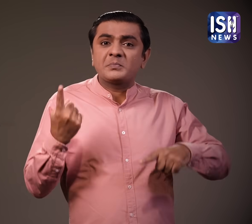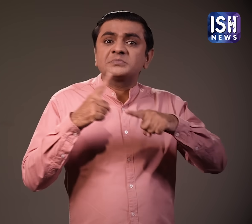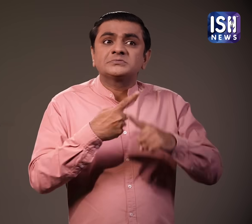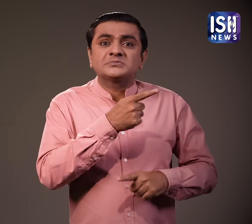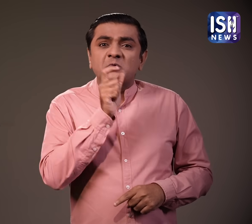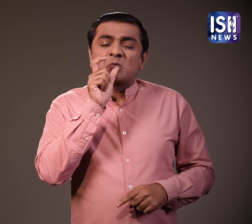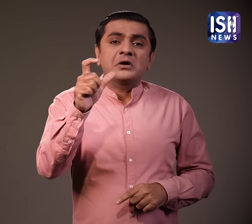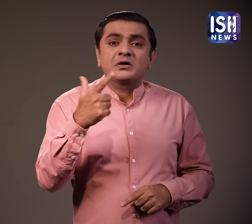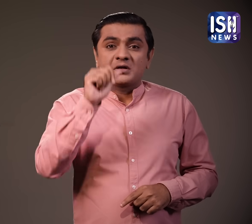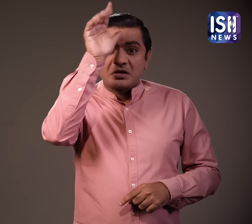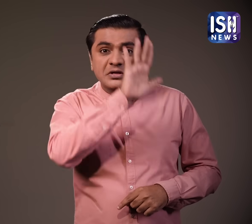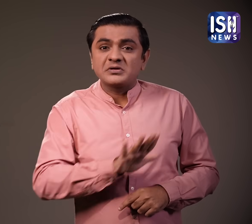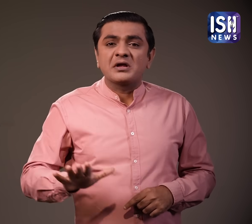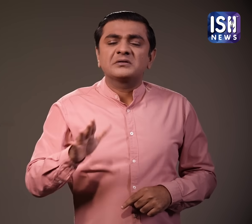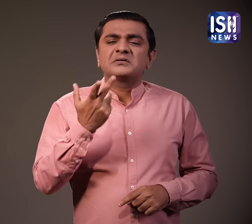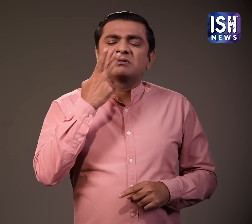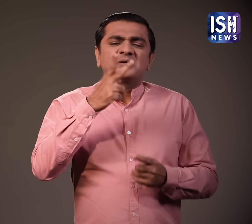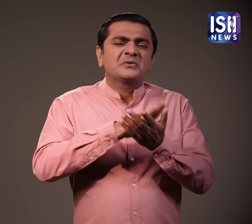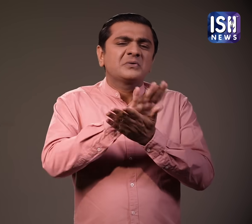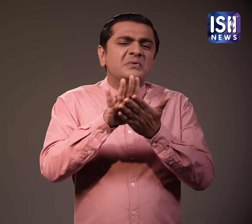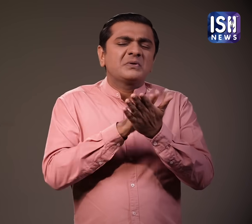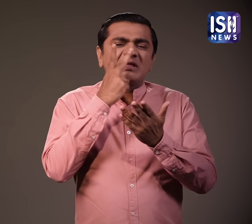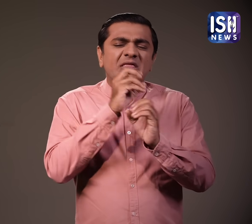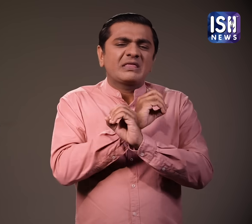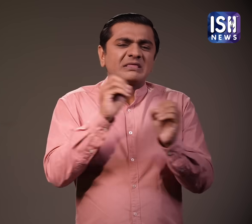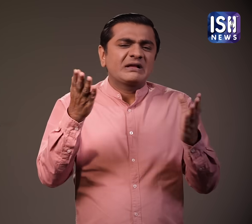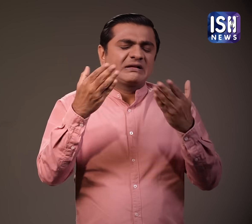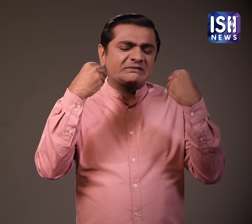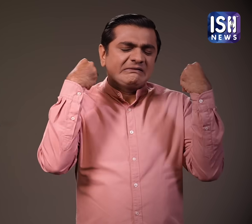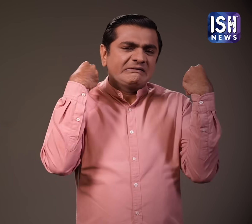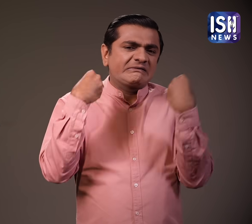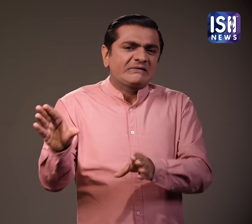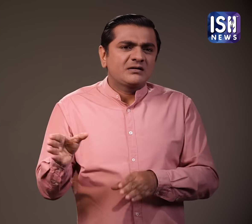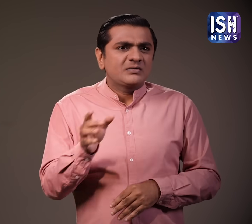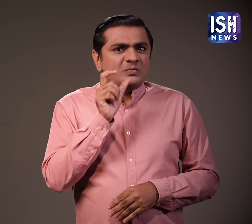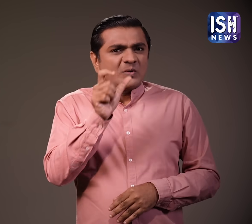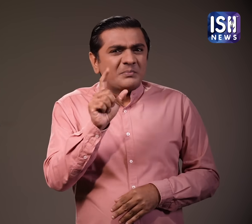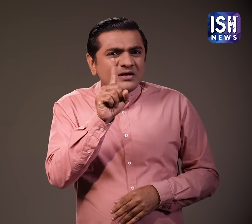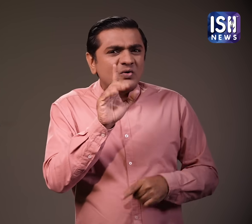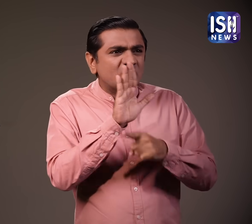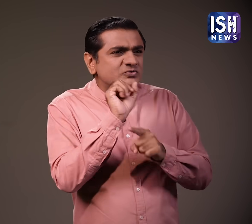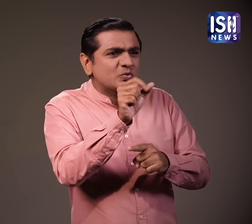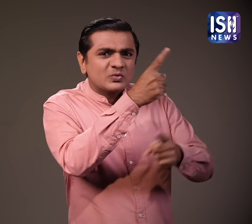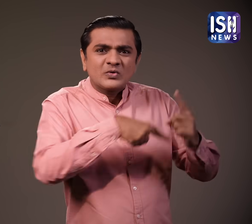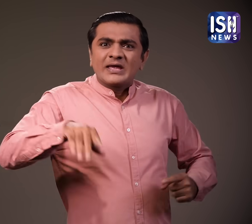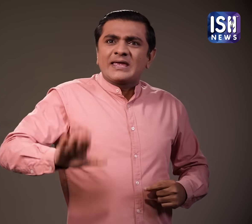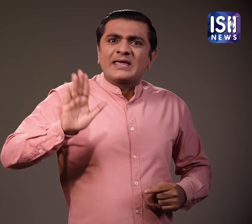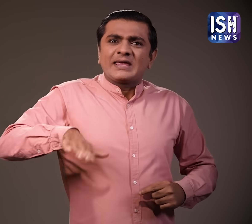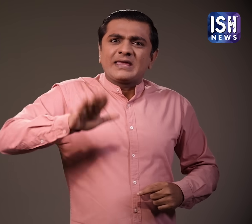देश के इतिहास में पहली बार कोई भारत की हत्या के बारे में बात कर रहा है और कॉंग्रेस मेश